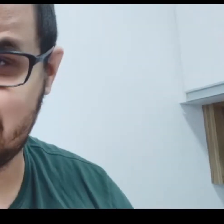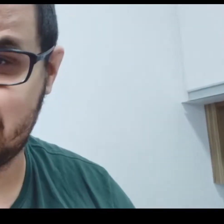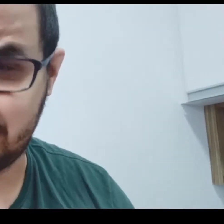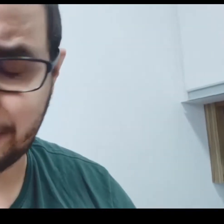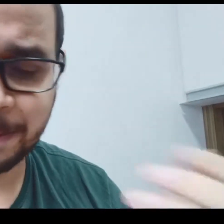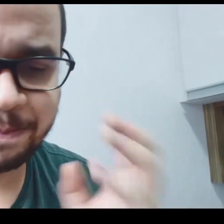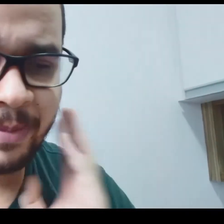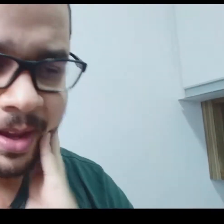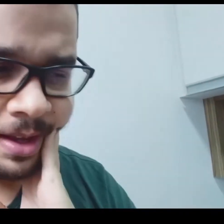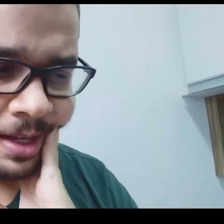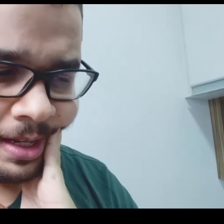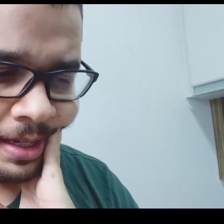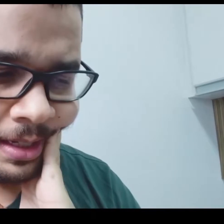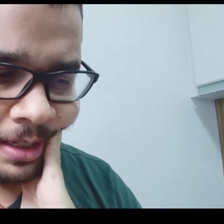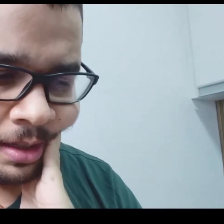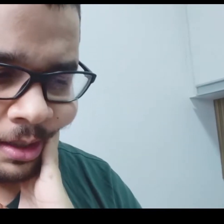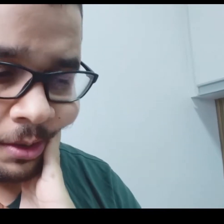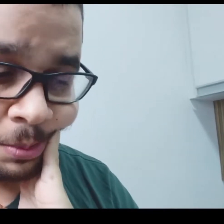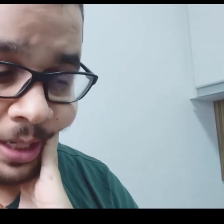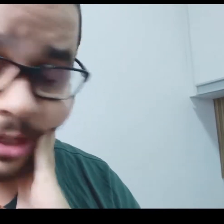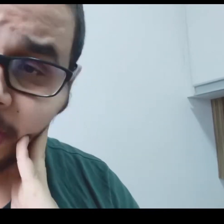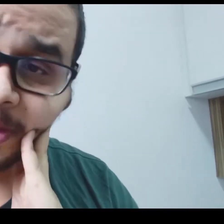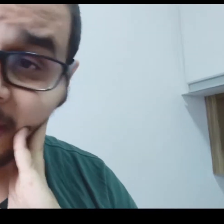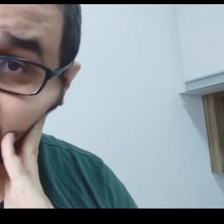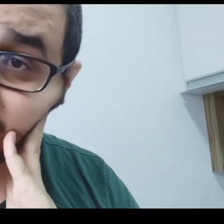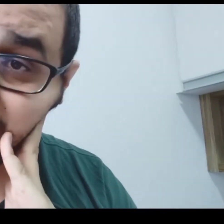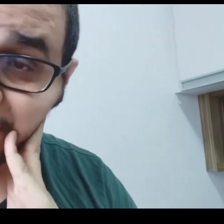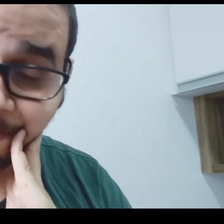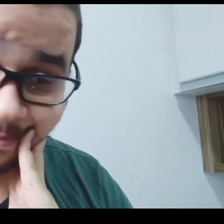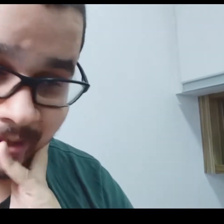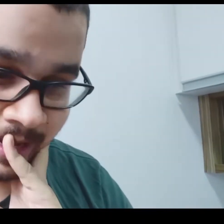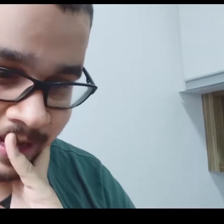fazia o que tinha que ser feito. Em 2014 eu entrei